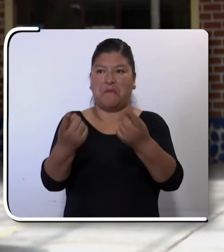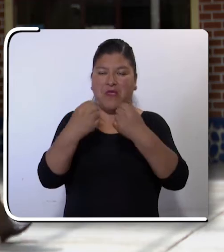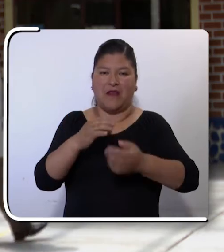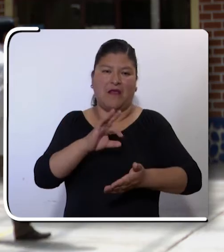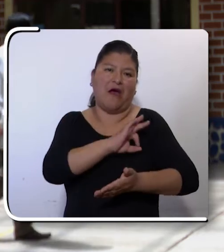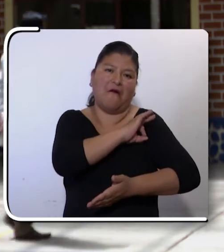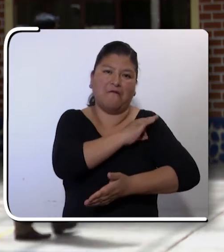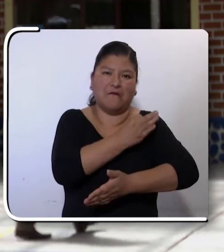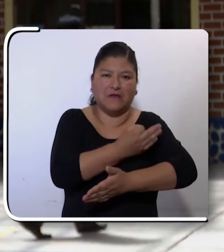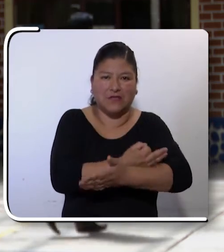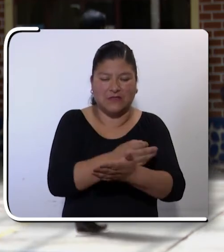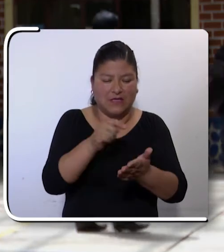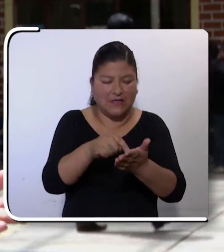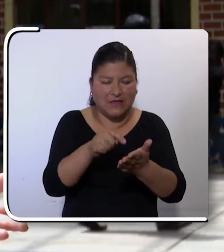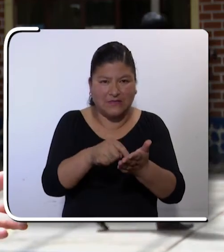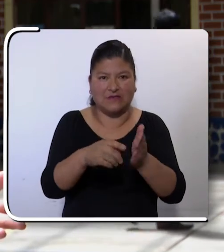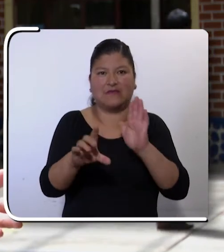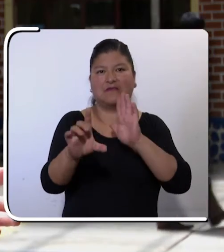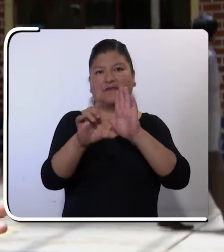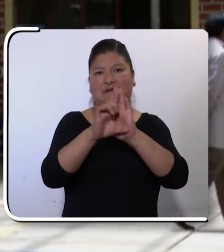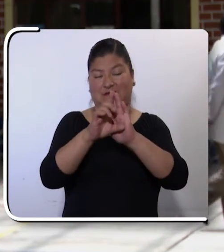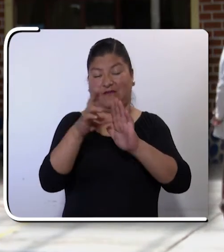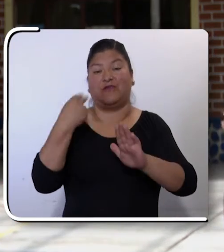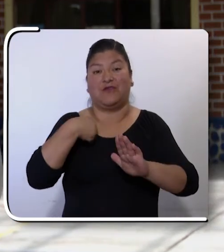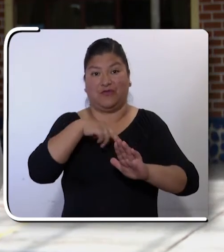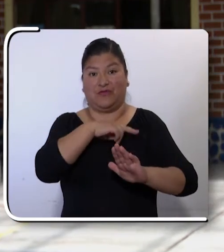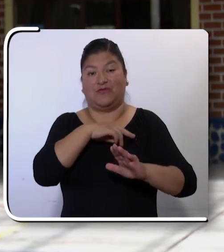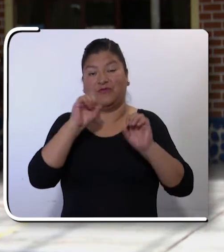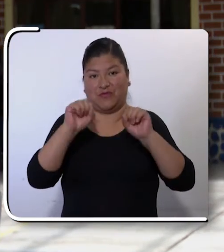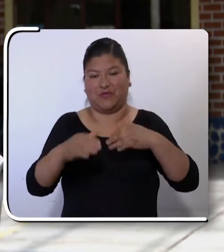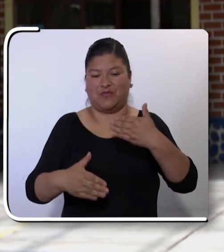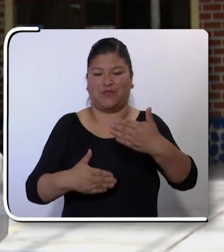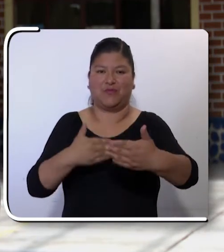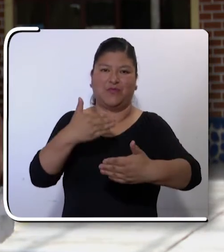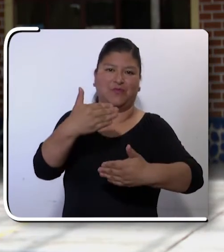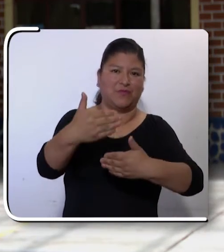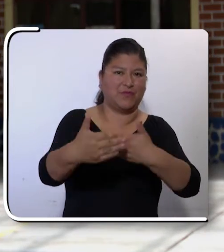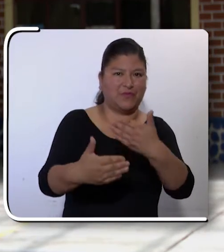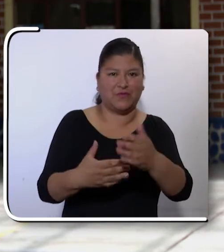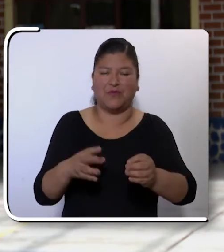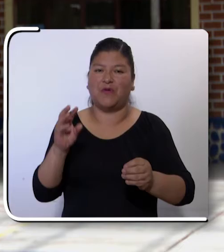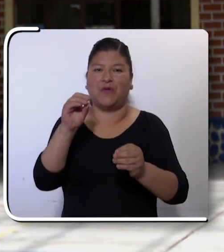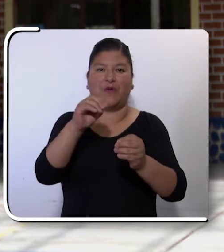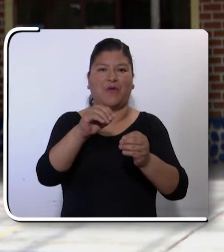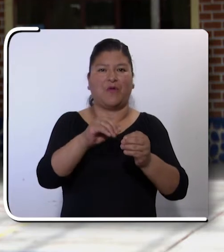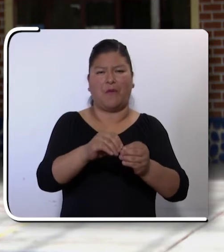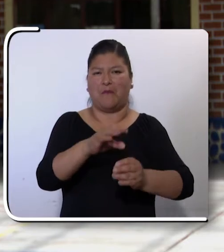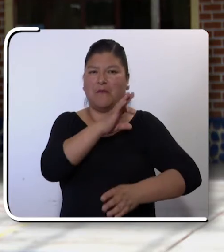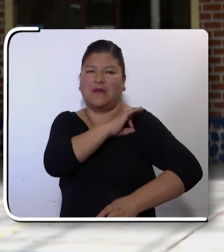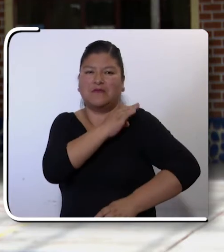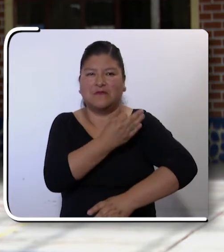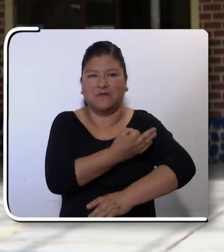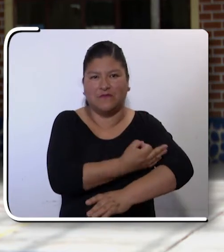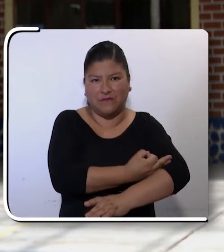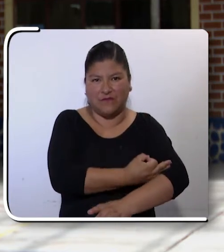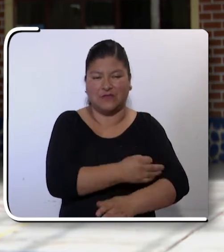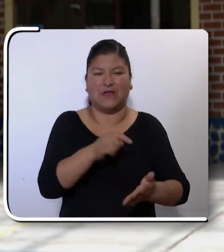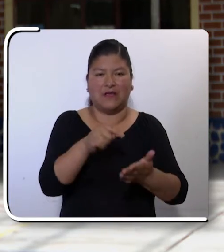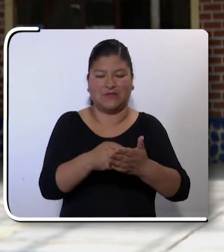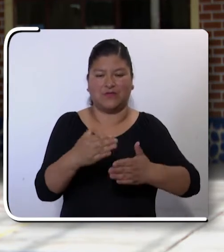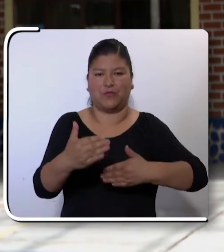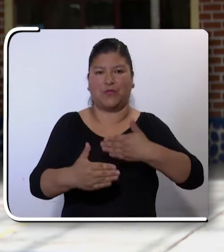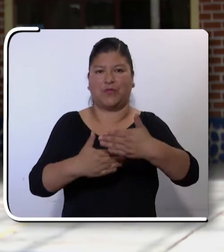fortalecer, amparado en estas leyes, nosotros avanzamos con más, les puedo decir, con más fuerza